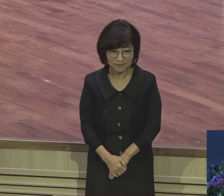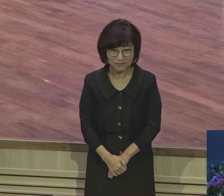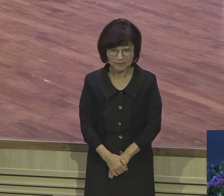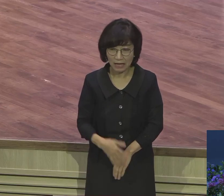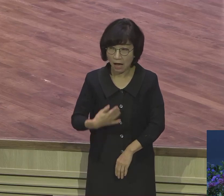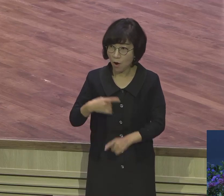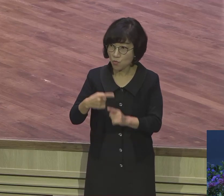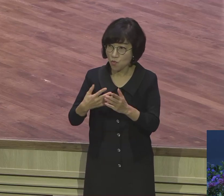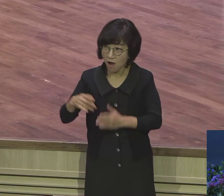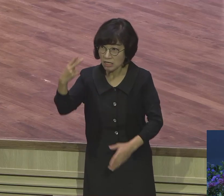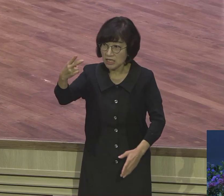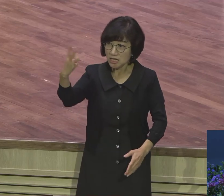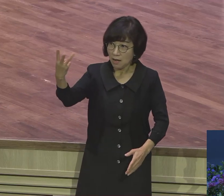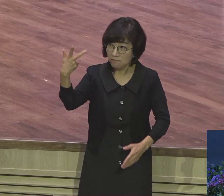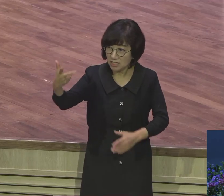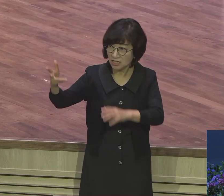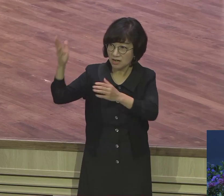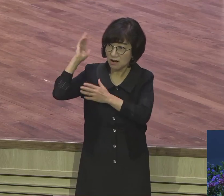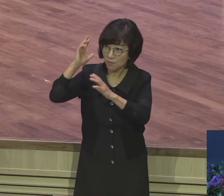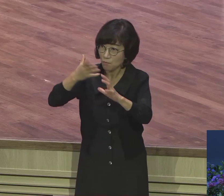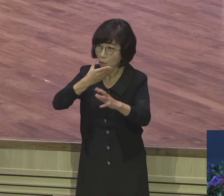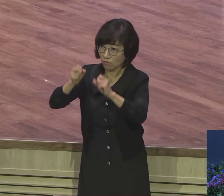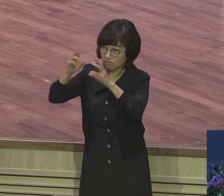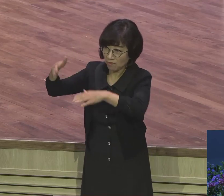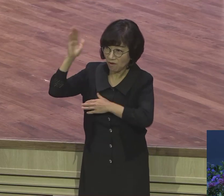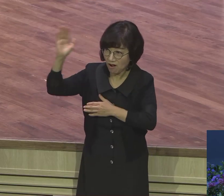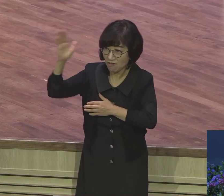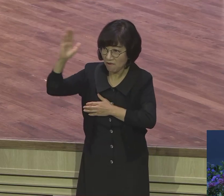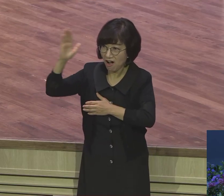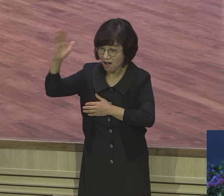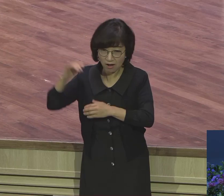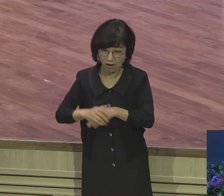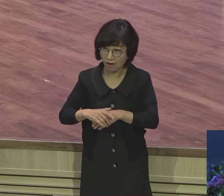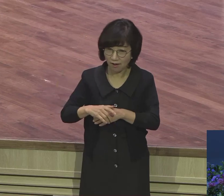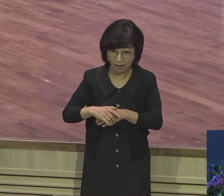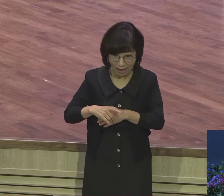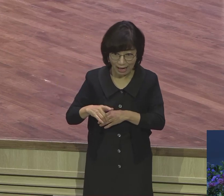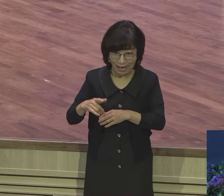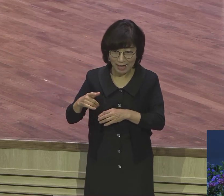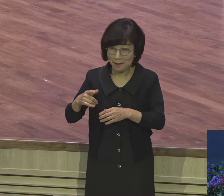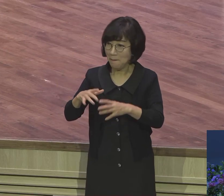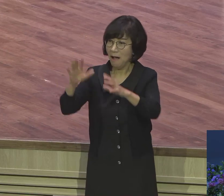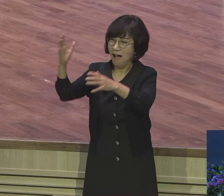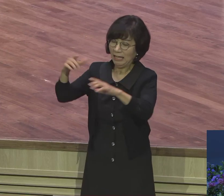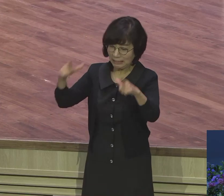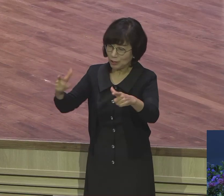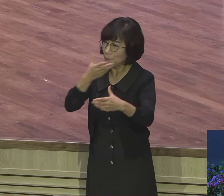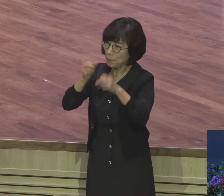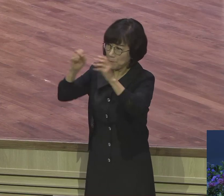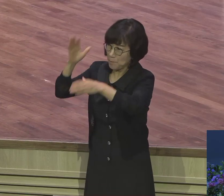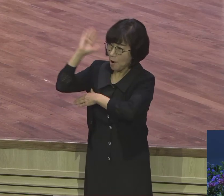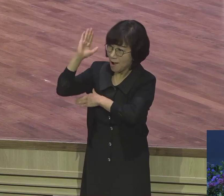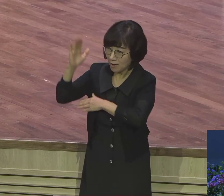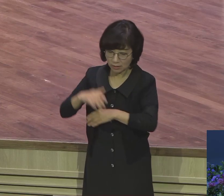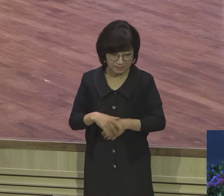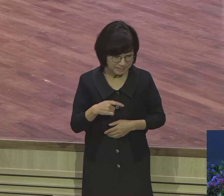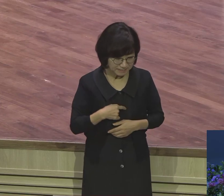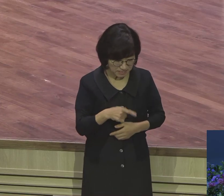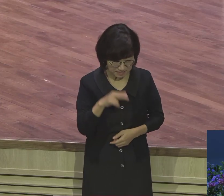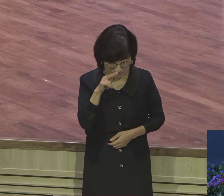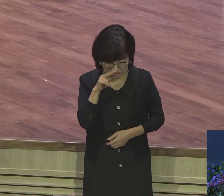어떻고 지역 보고 갬포 자기 문제 걸린 사람 거의 관심도 없습니다. 들리지도 않습니다.